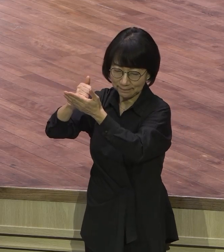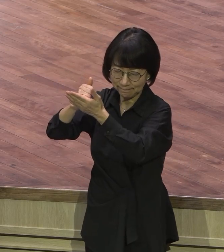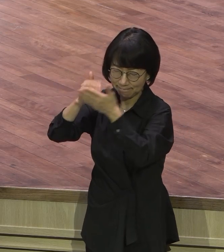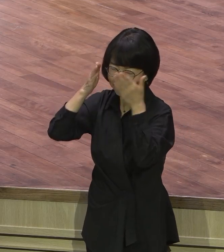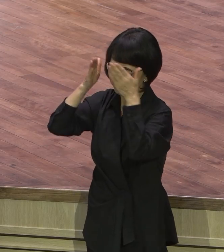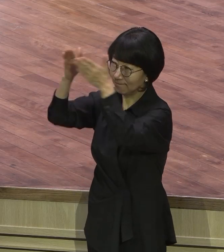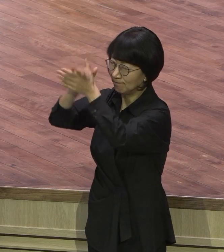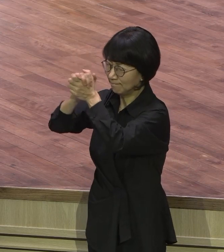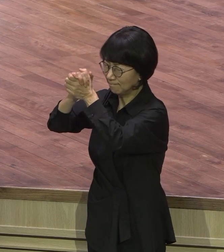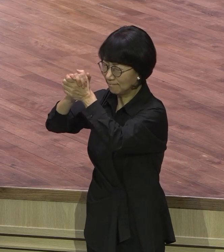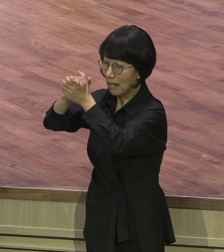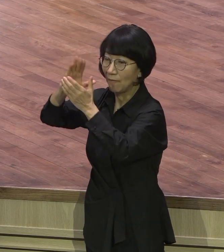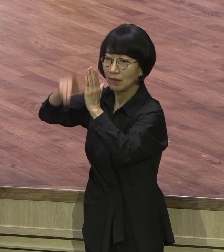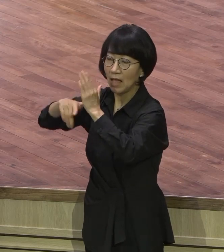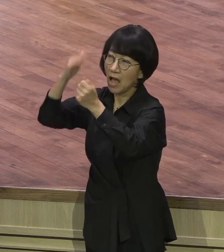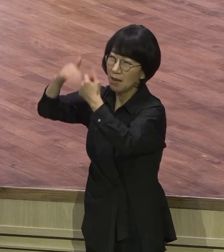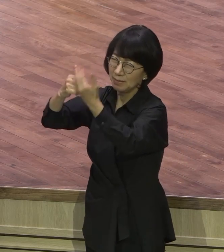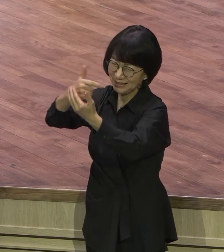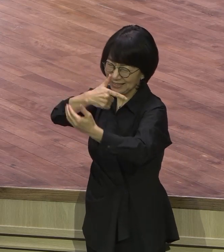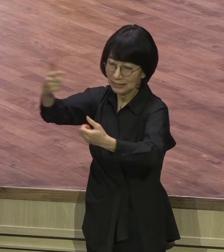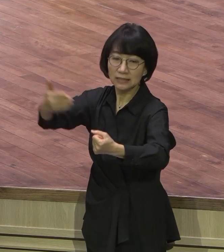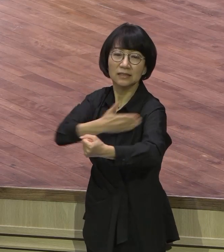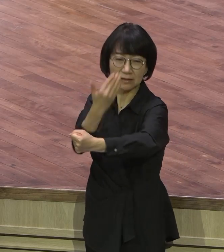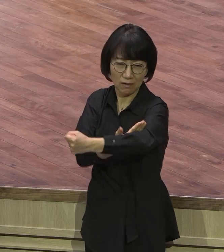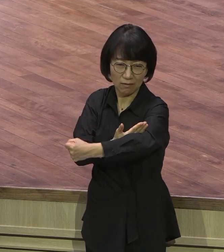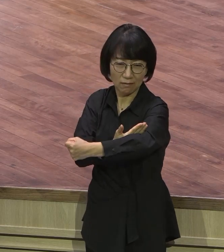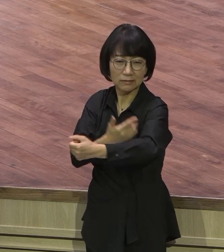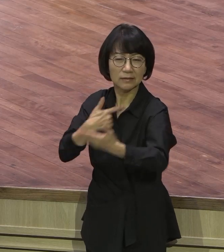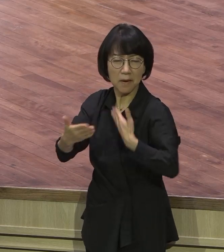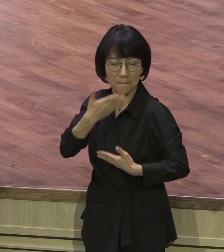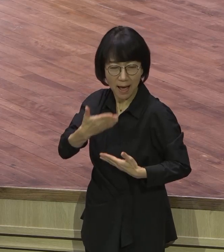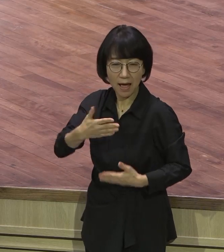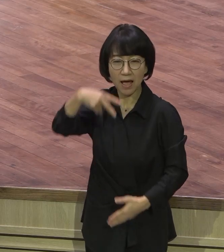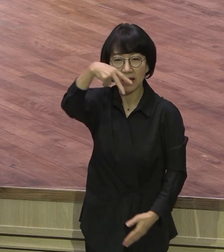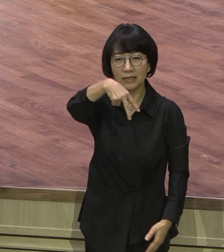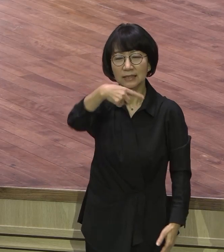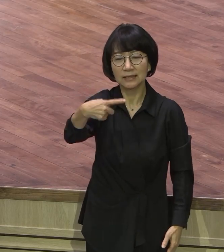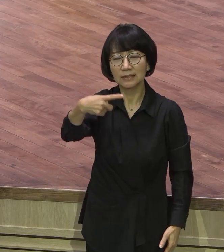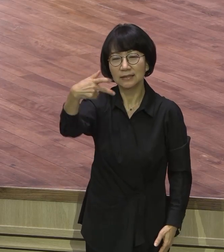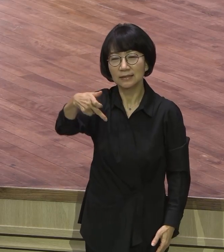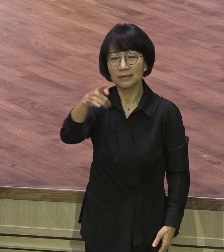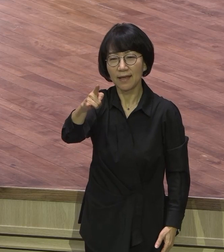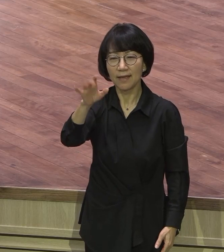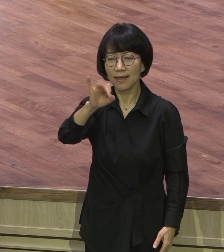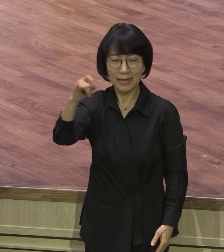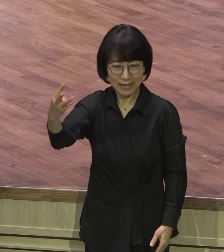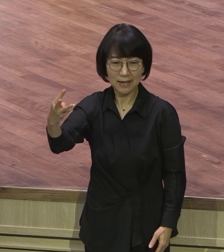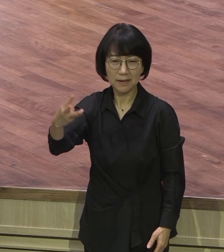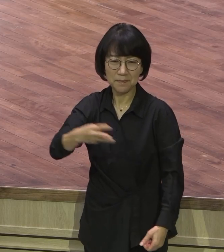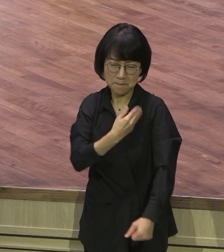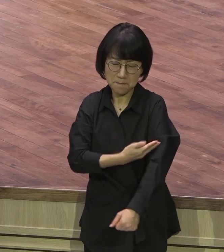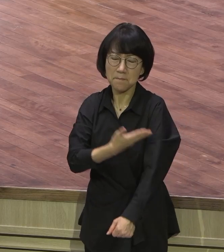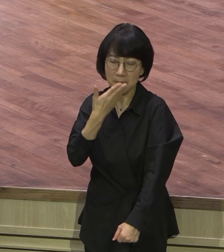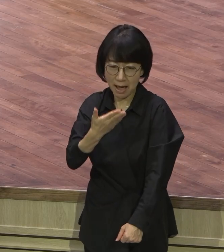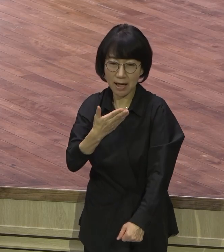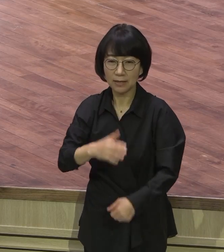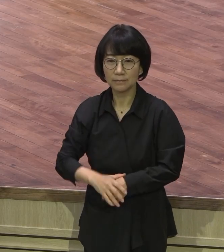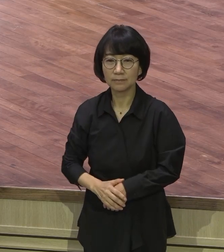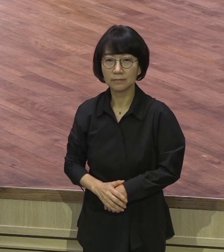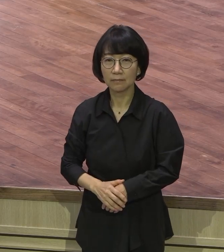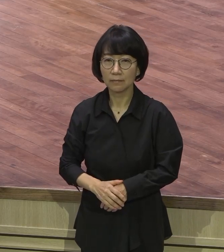이삼필라사리는 마지막 결론은 여기 나와야 됩니다 여러분이 사업하는 분들 공부하는 분들 오늘 또 우리 집사님 내외